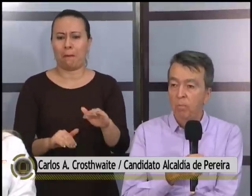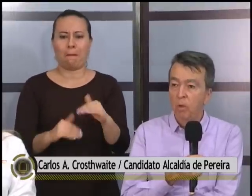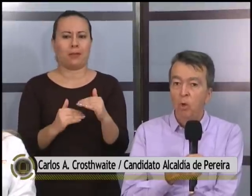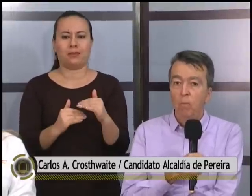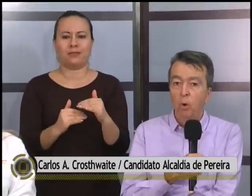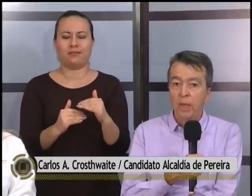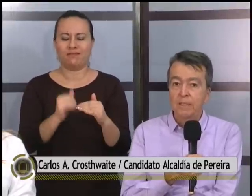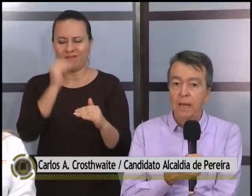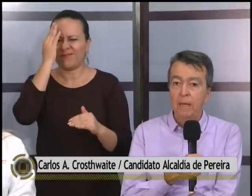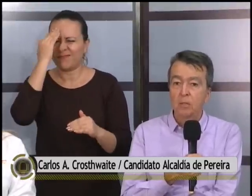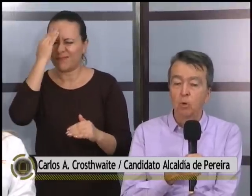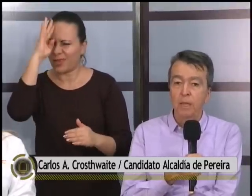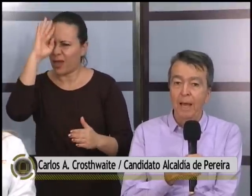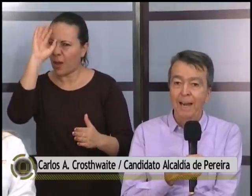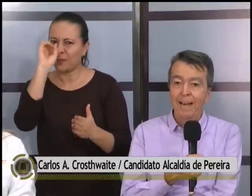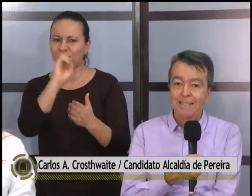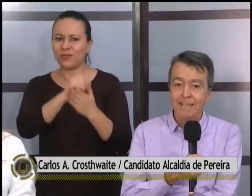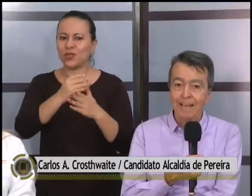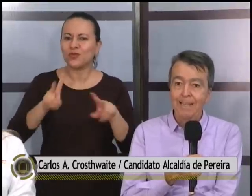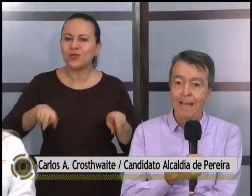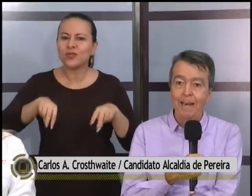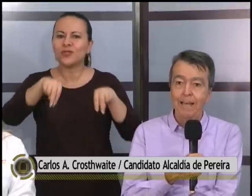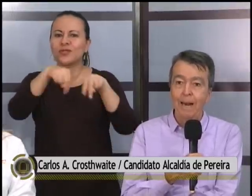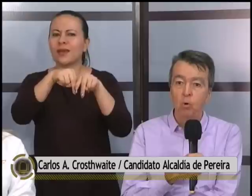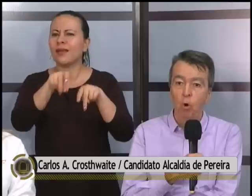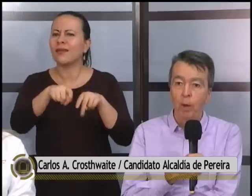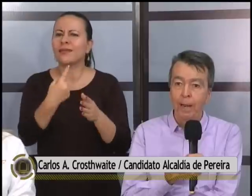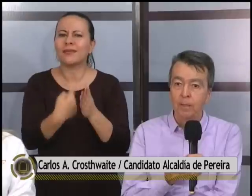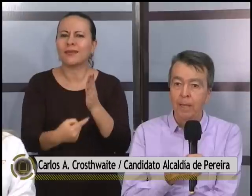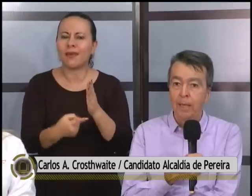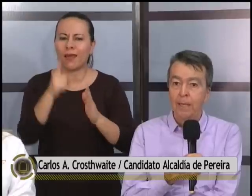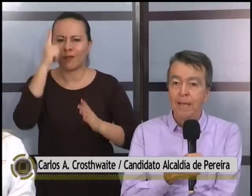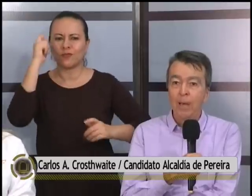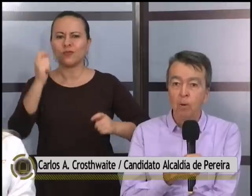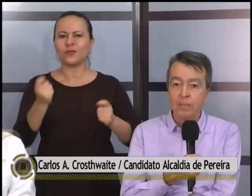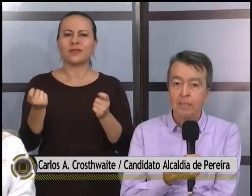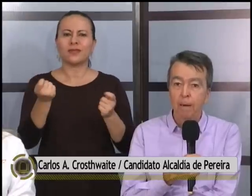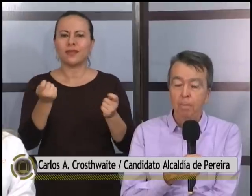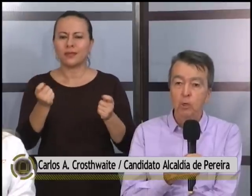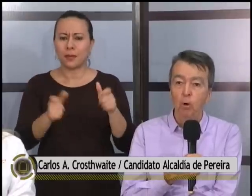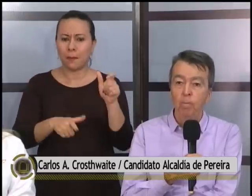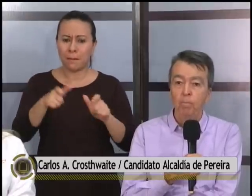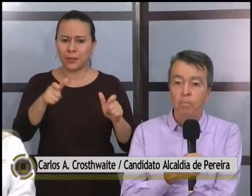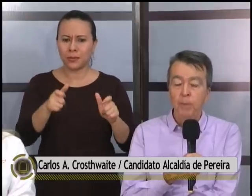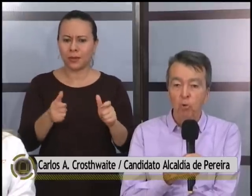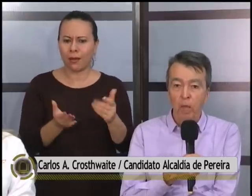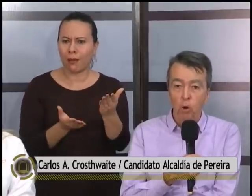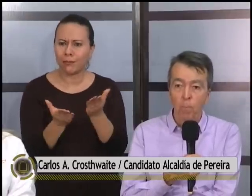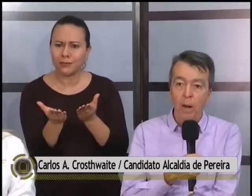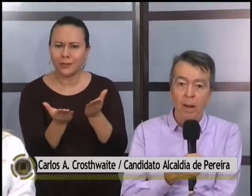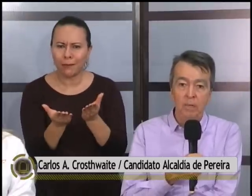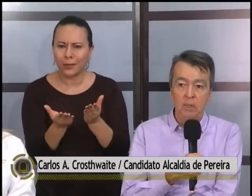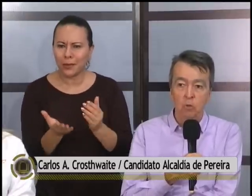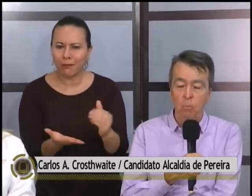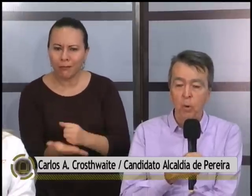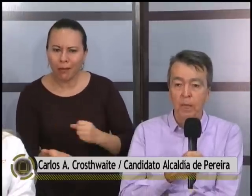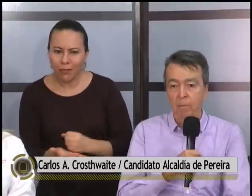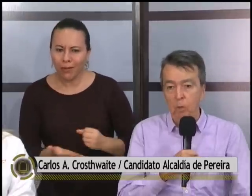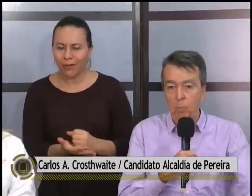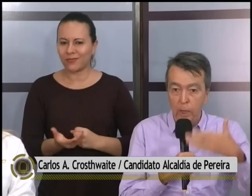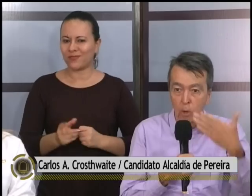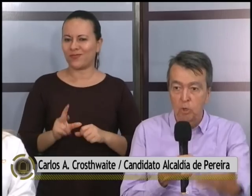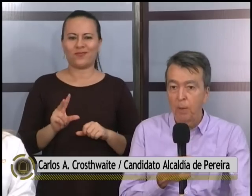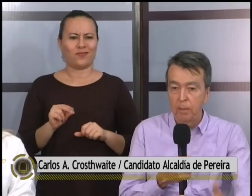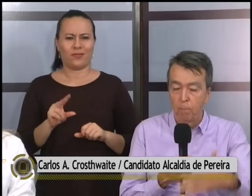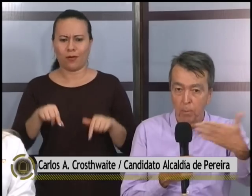opinión, porque esta sociedad necesita y requiere de un gobernante que no esté al servicio de los que compran la administración pública. La